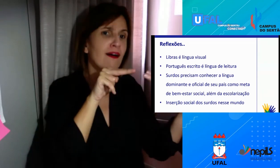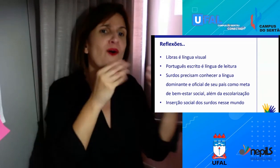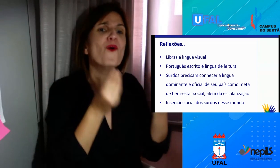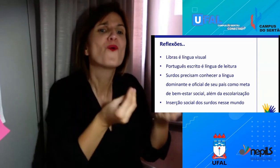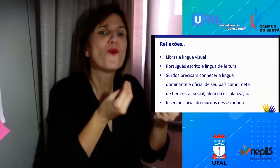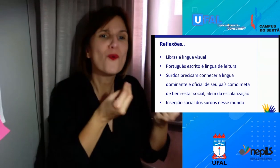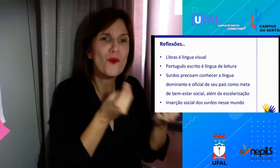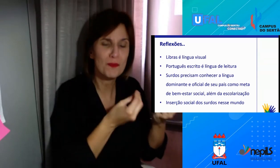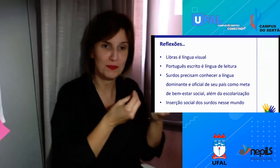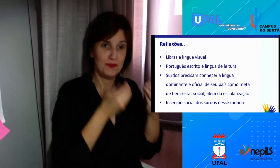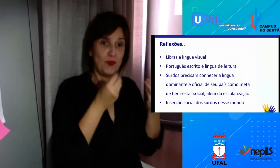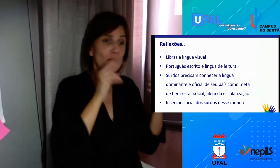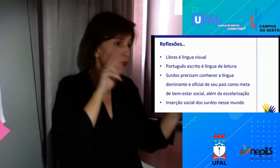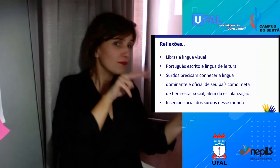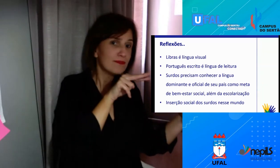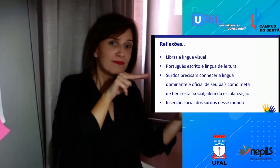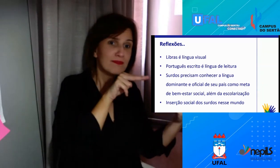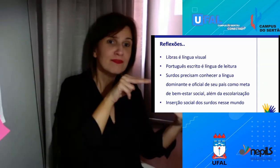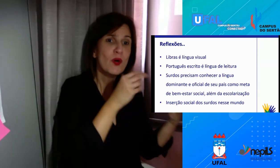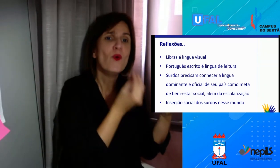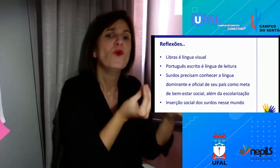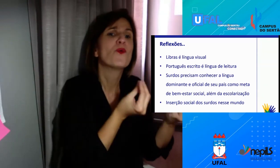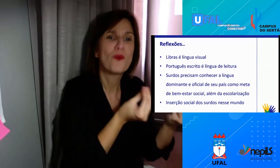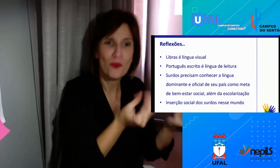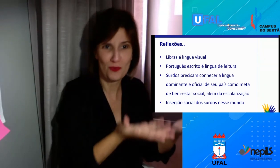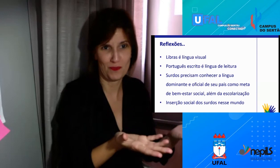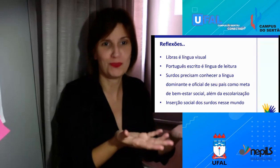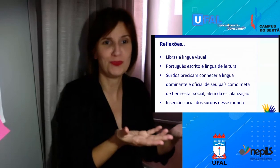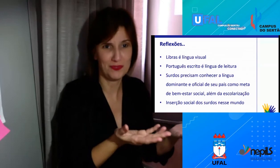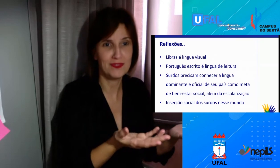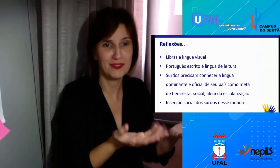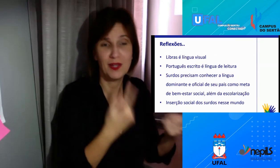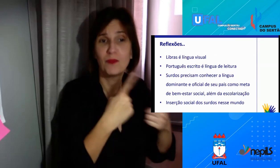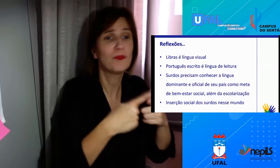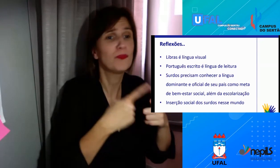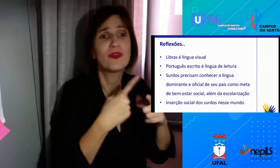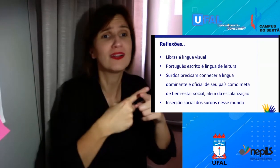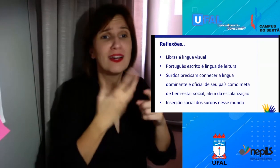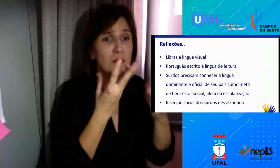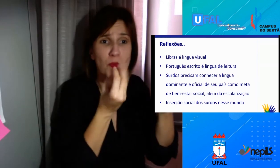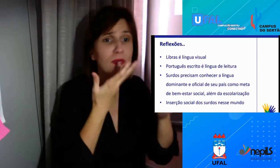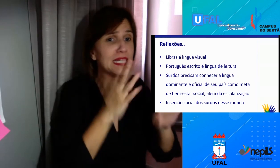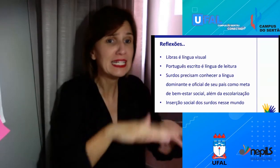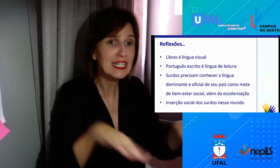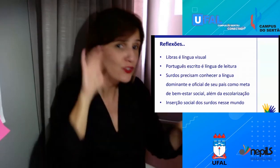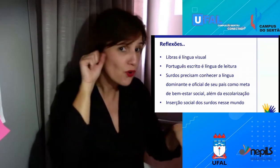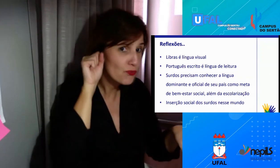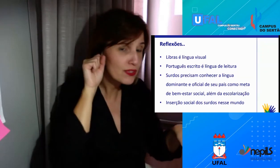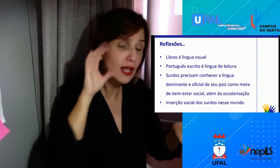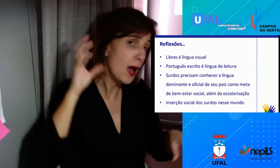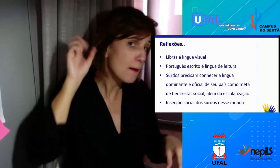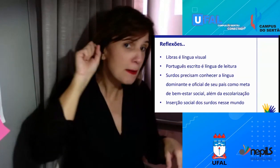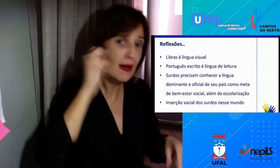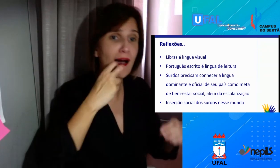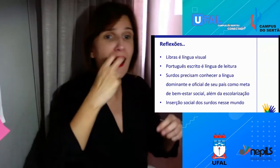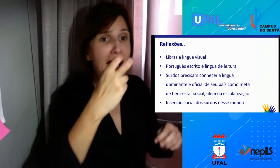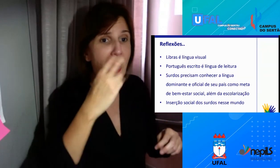todos os elementos e todas as necessidades da criança surda, desde a troca